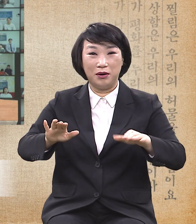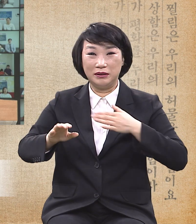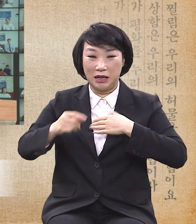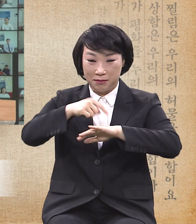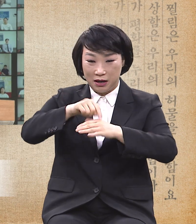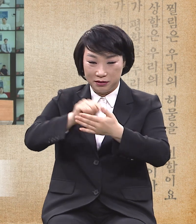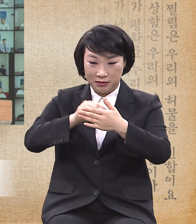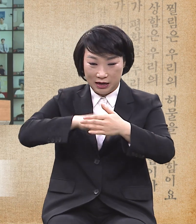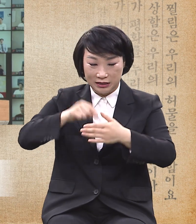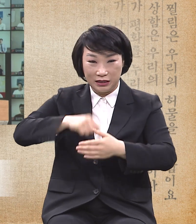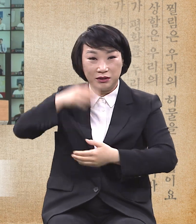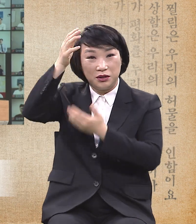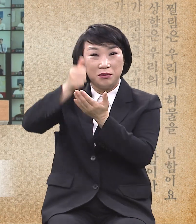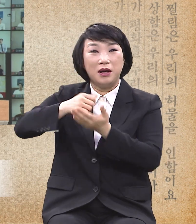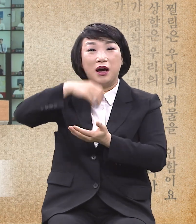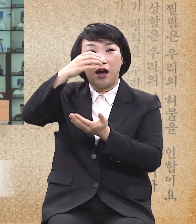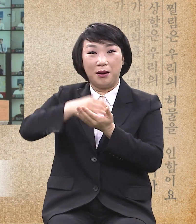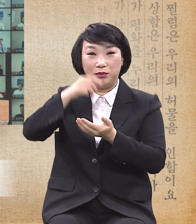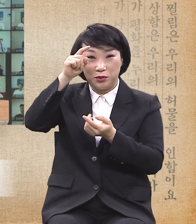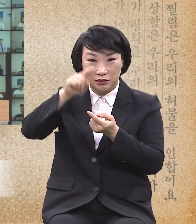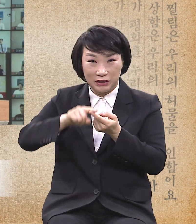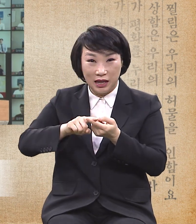속에 성령의 감동에 따라서